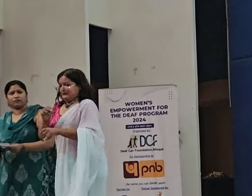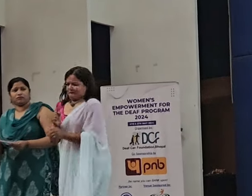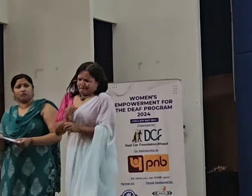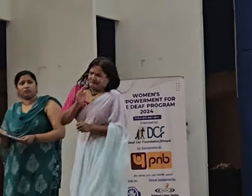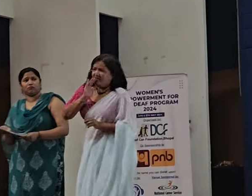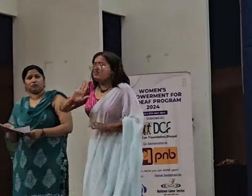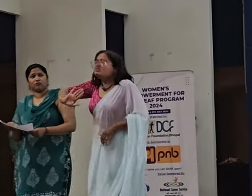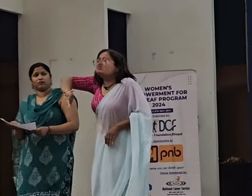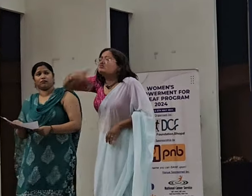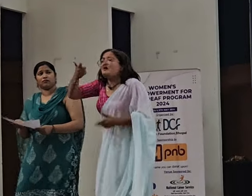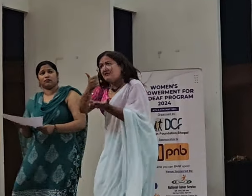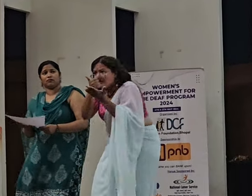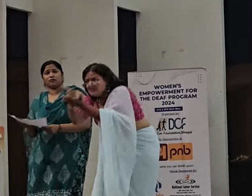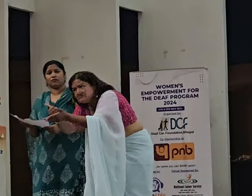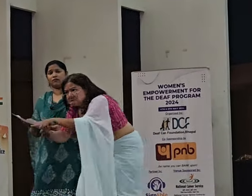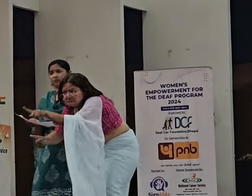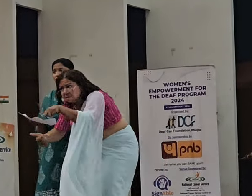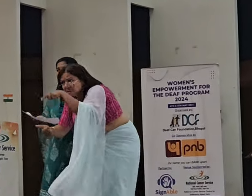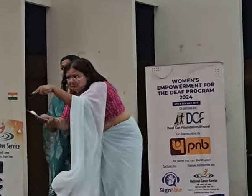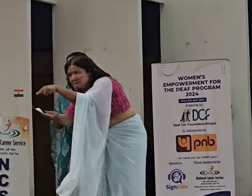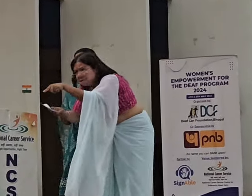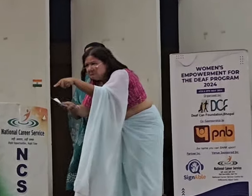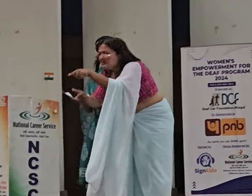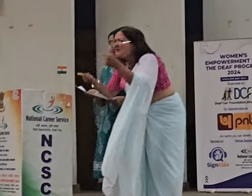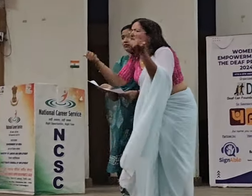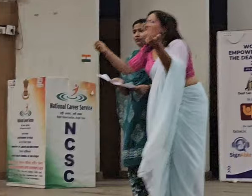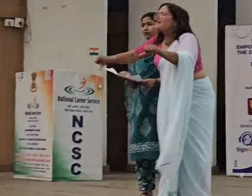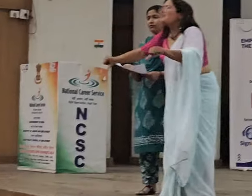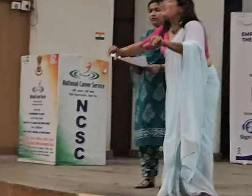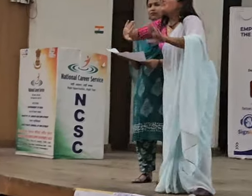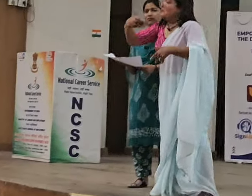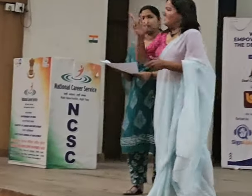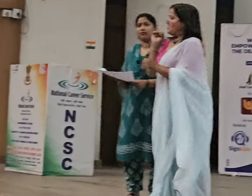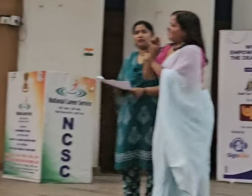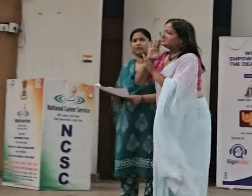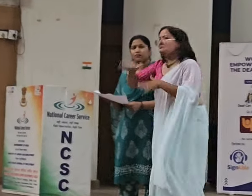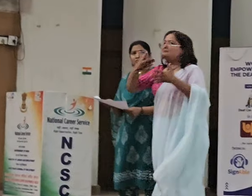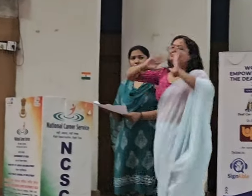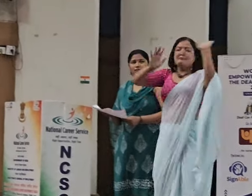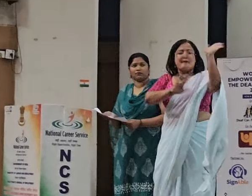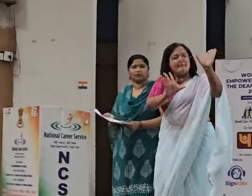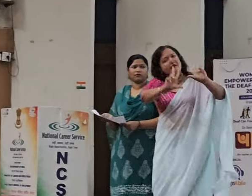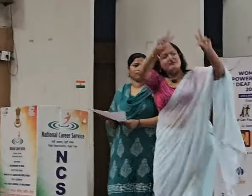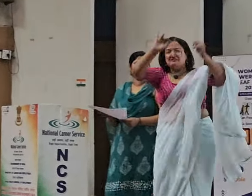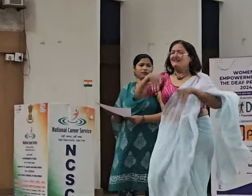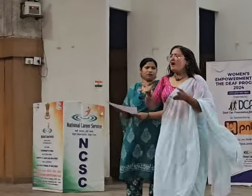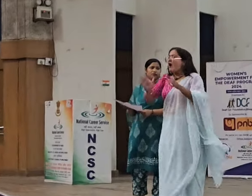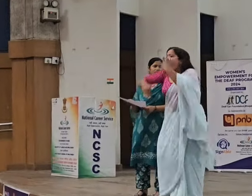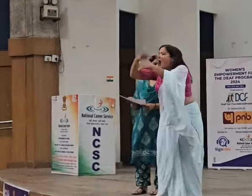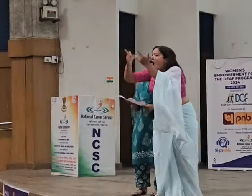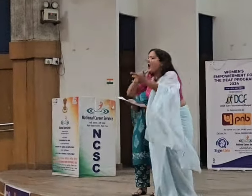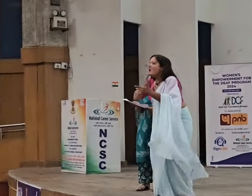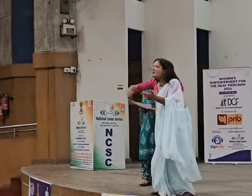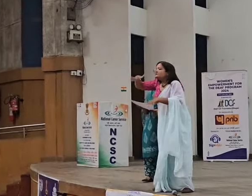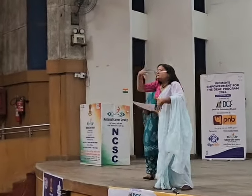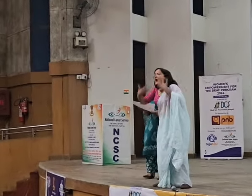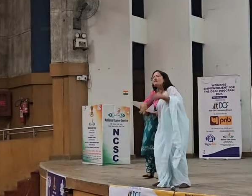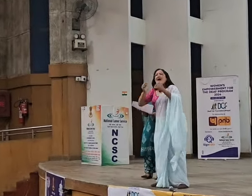और बताइए आप अच्छे से थोड़ा साइन दीजिए, अगर आप बाद में जाके कोशिश करेंगे इसका बेनिफिट आपको मिलेगा लेकिन आप चल जाएंगे आप अच्छी सी चीज नहीं सीख